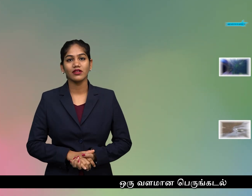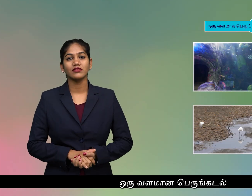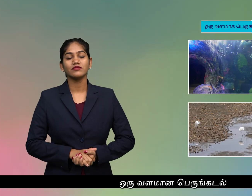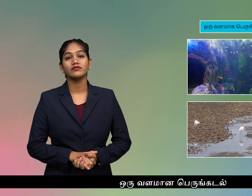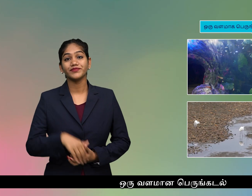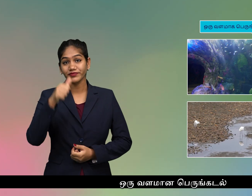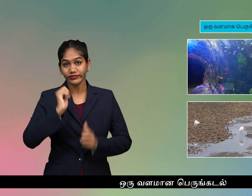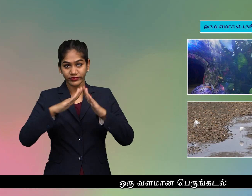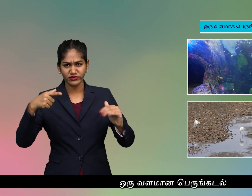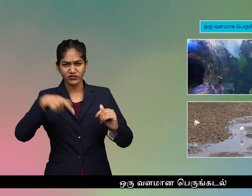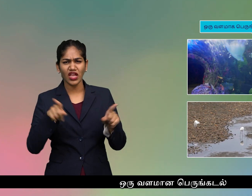ஒரு வளமான பெருங்கடல்